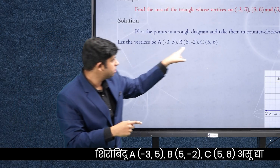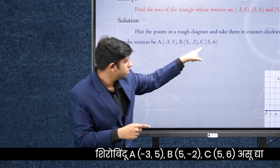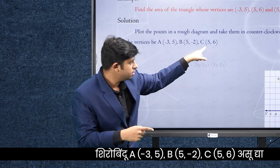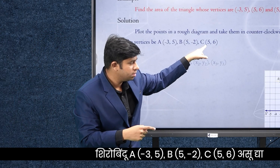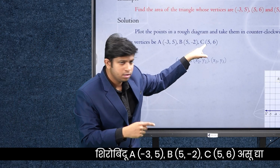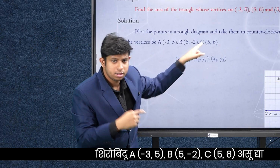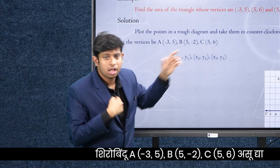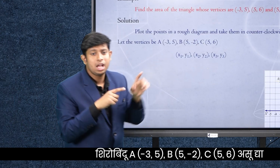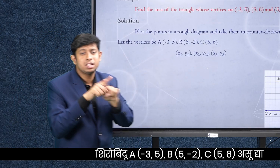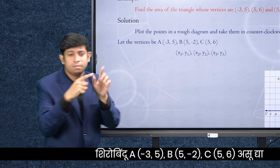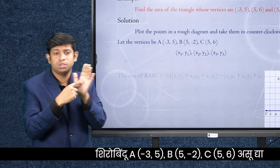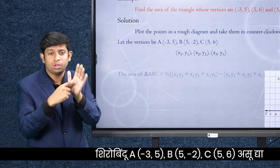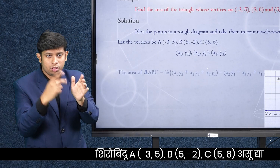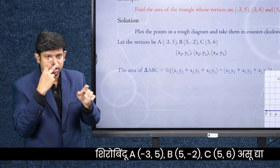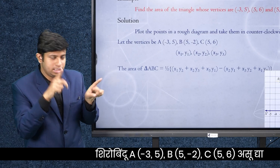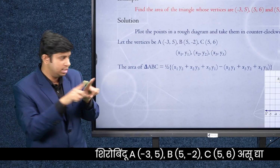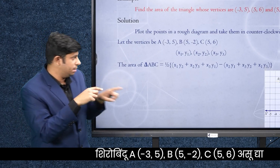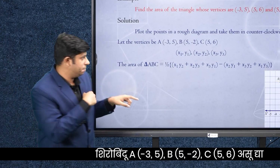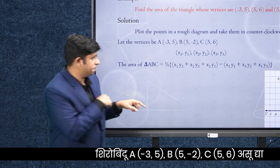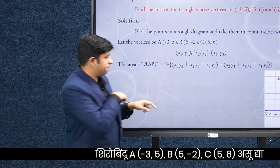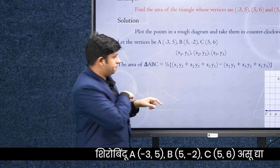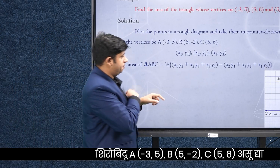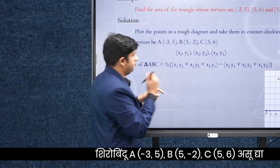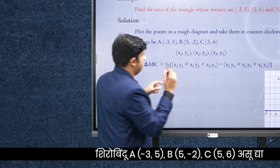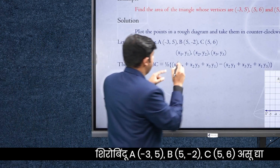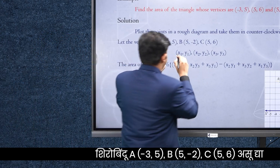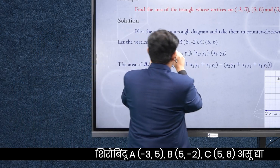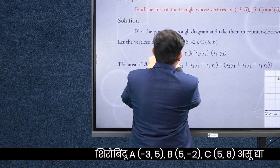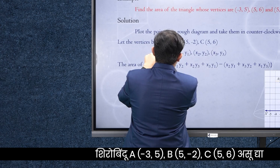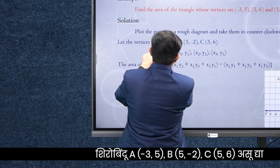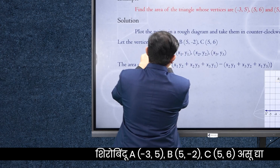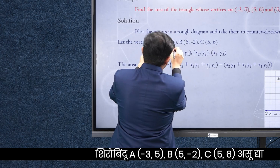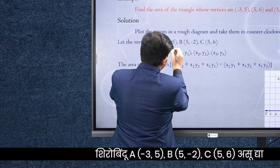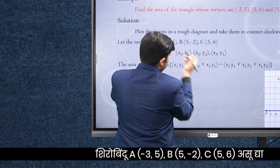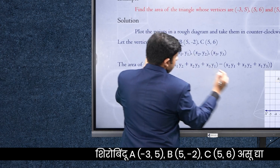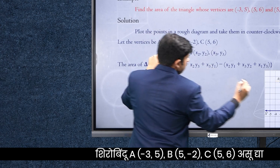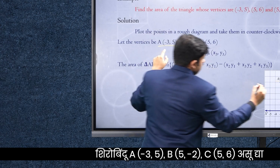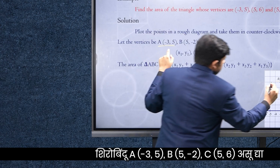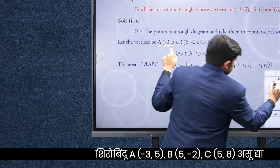-2 आणि 5, C 5 आणि 6 असू द्या.